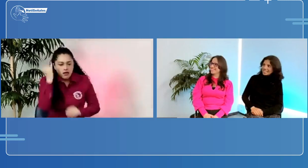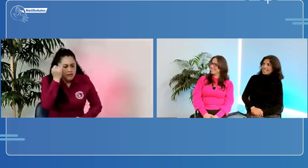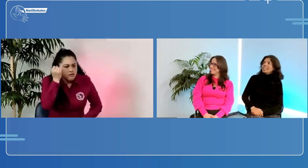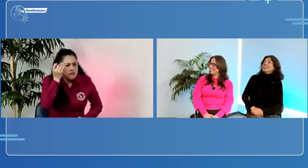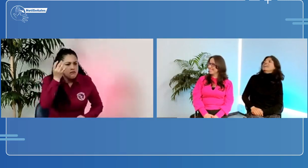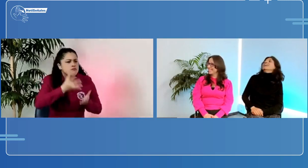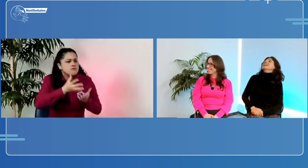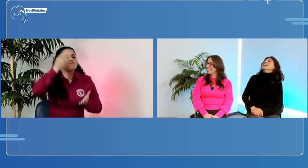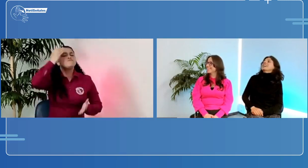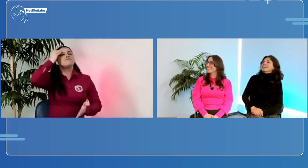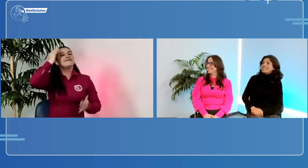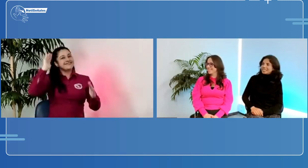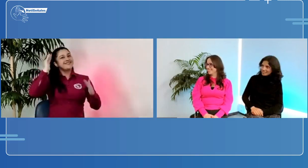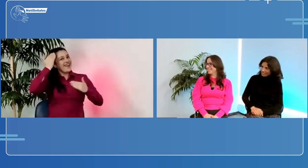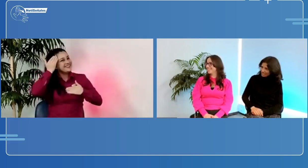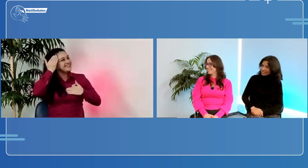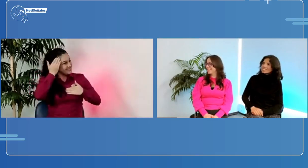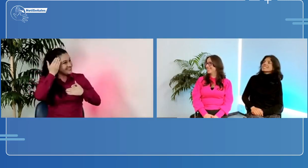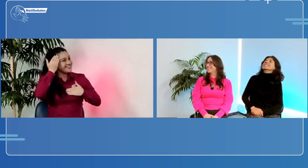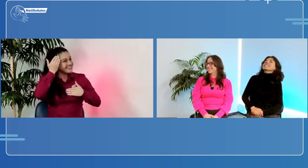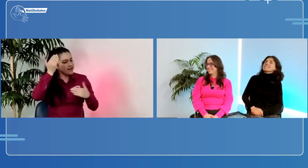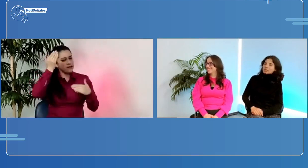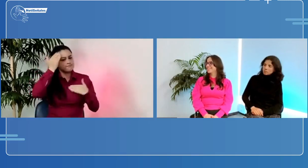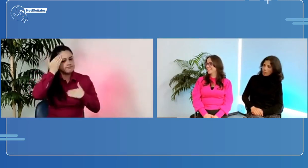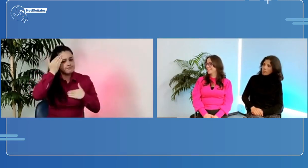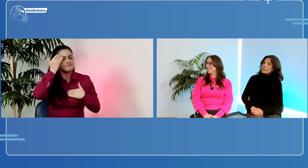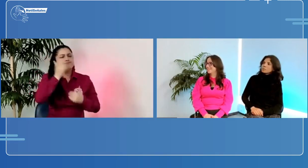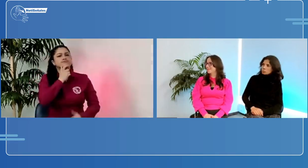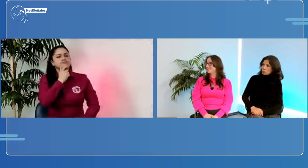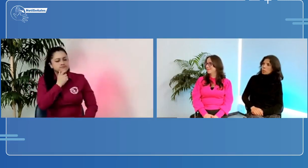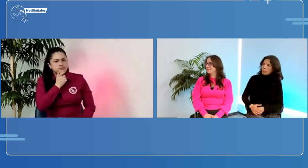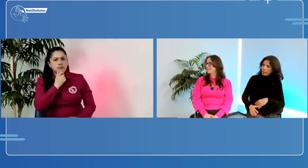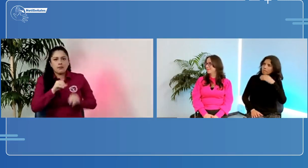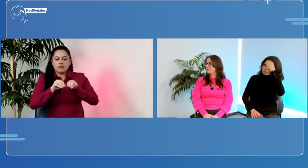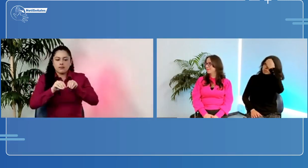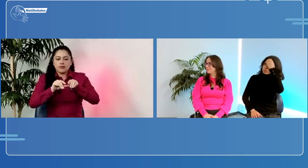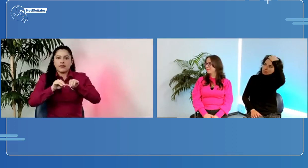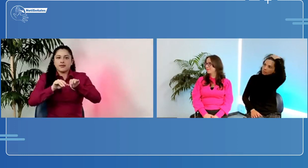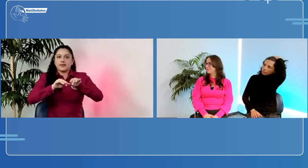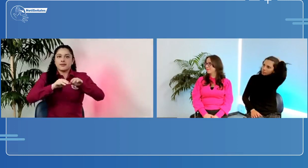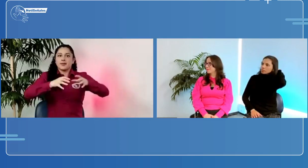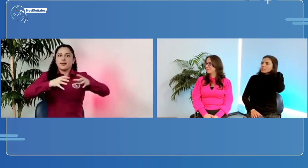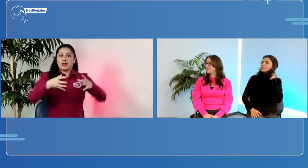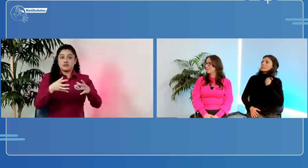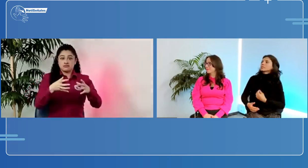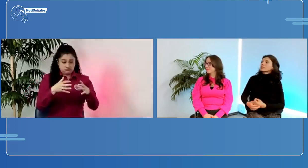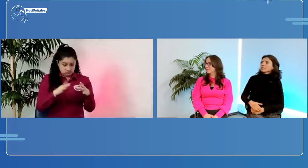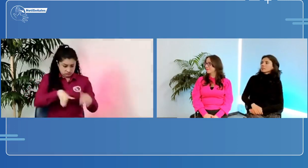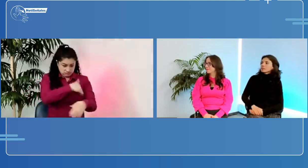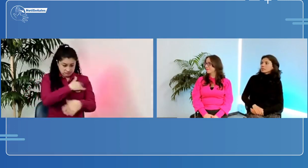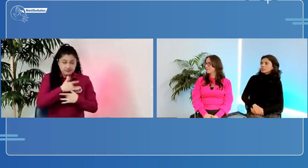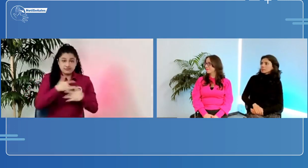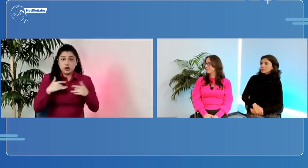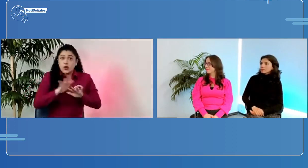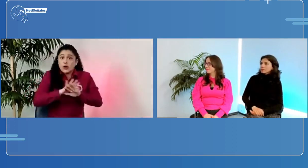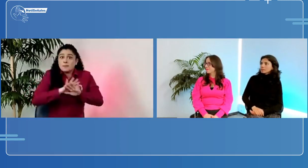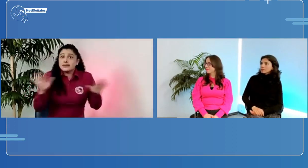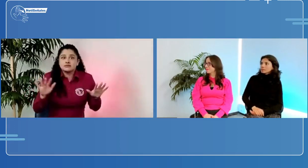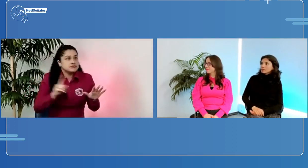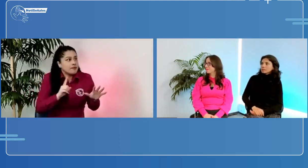sumado. Tenemos a diferentes personas y se está haciendo incidencia cada vez más esta toma de conciencia para que este grupo